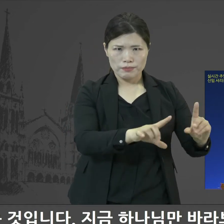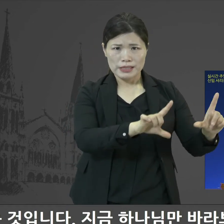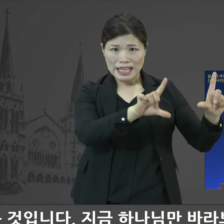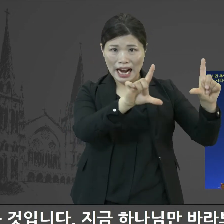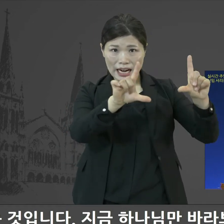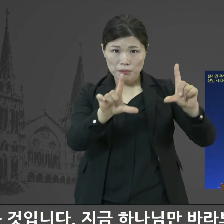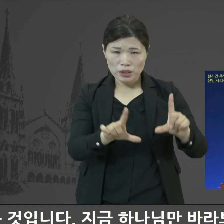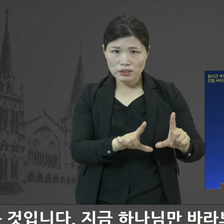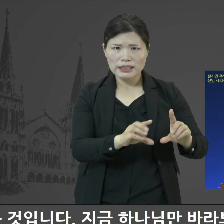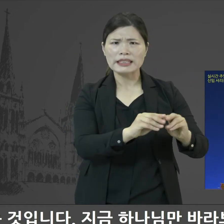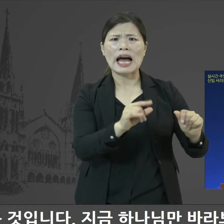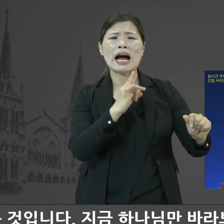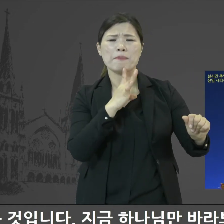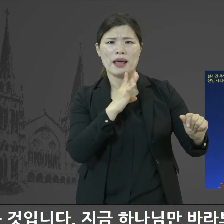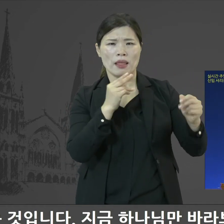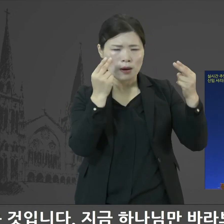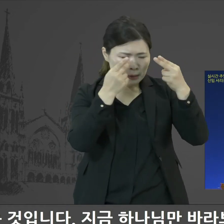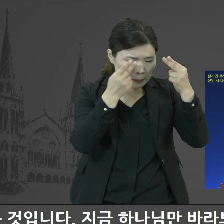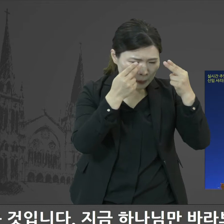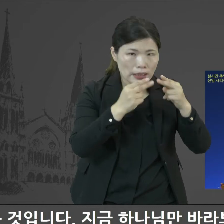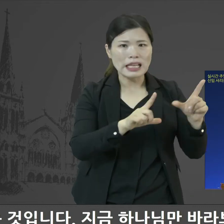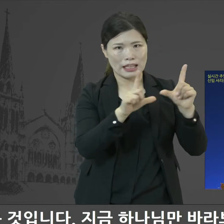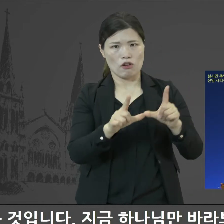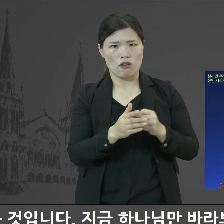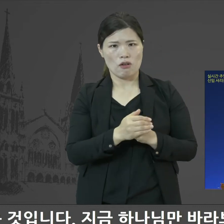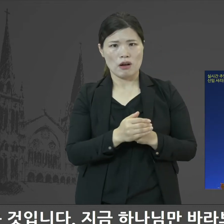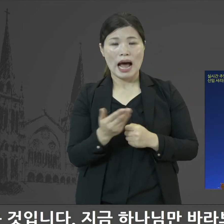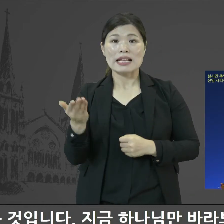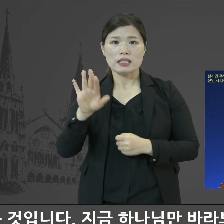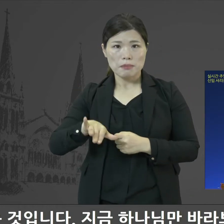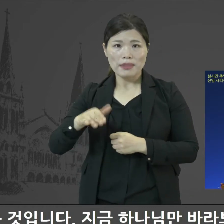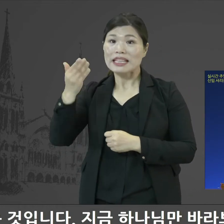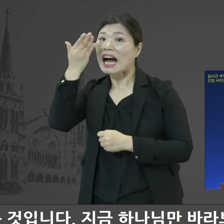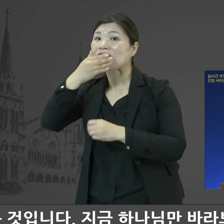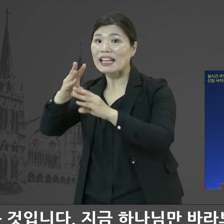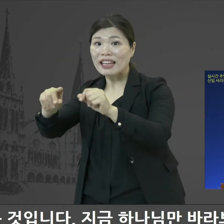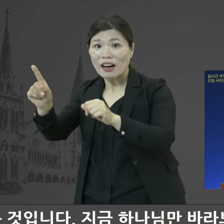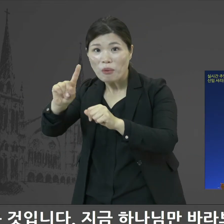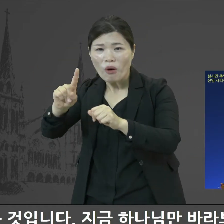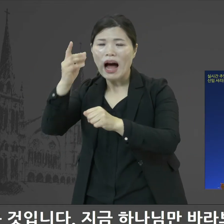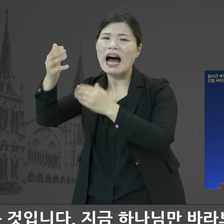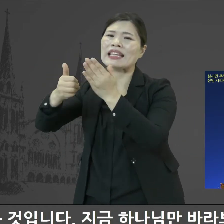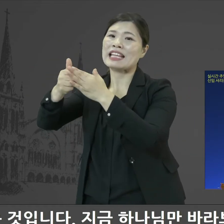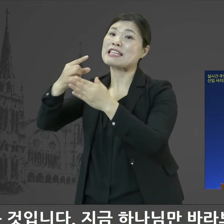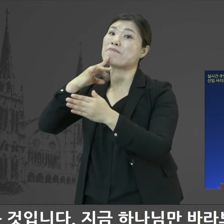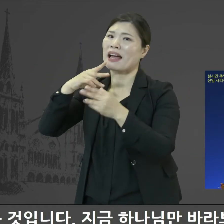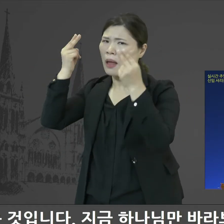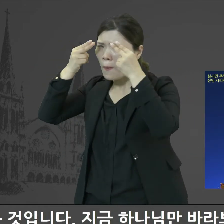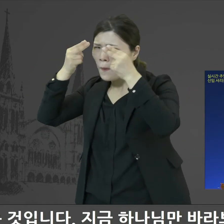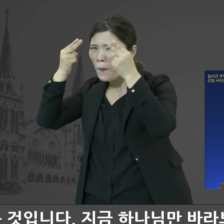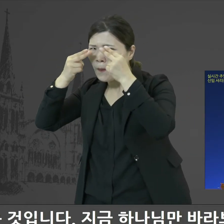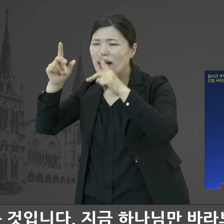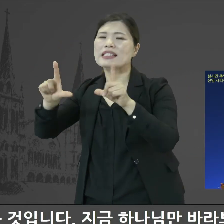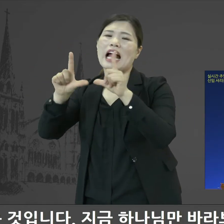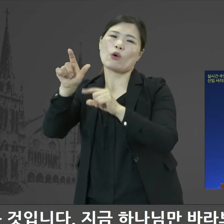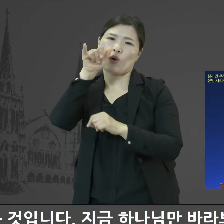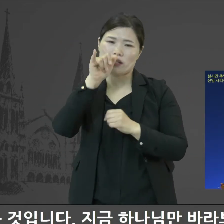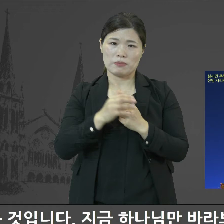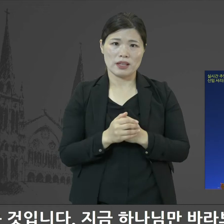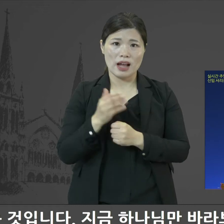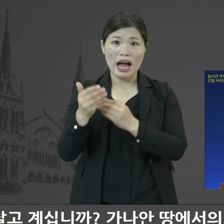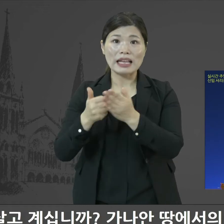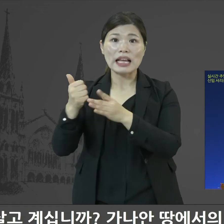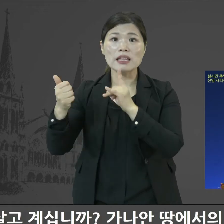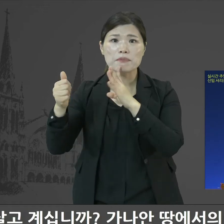그러나 가나안 땅에서의 삶은 철저하게 하나님만 보는 삶이어야 했습니다. 하나님만 보고 하나님만 의지하는